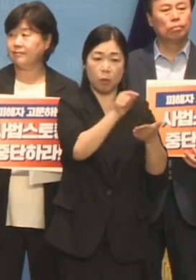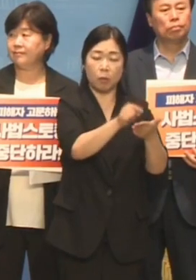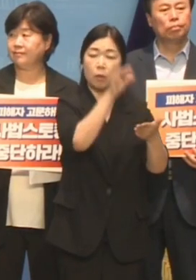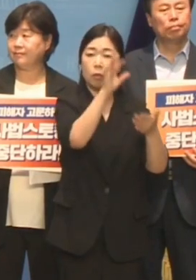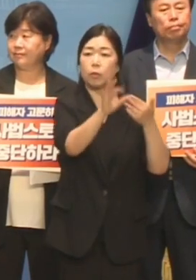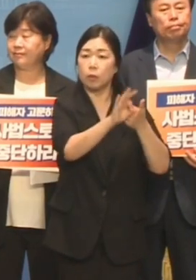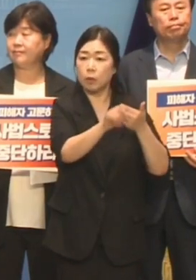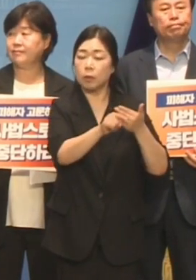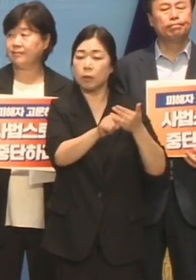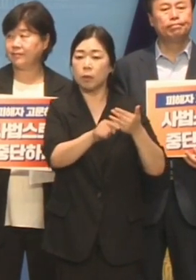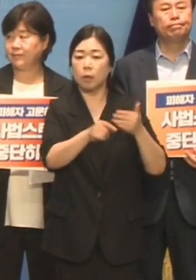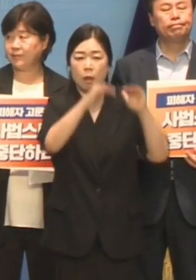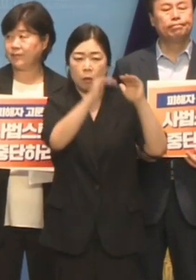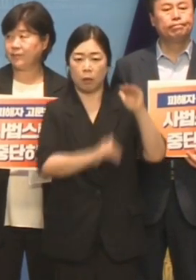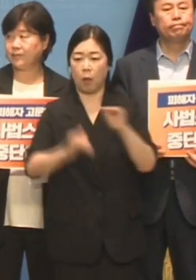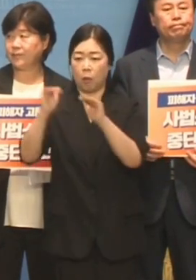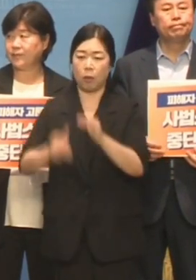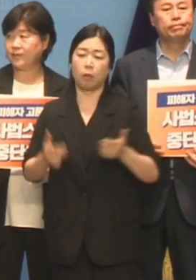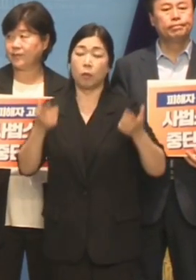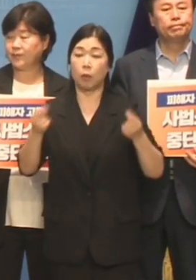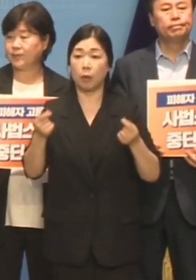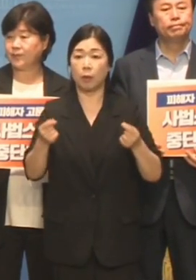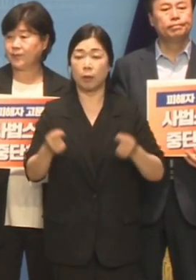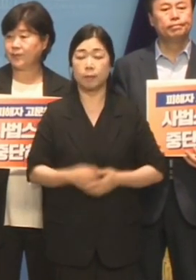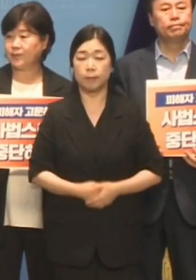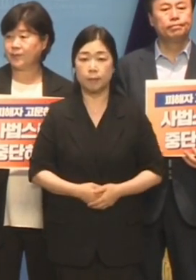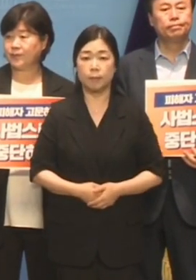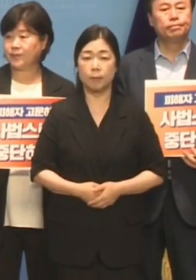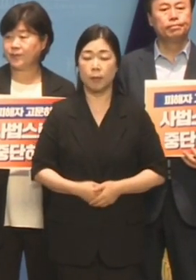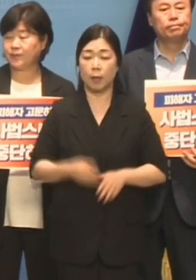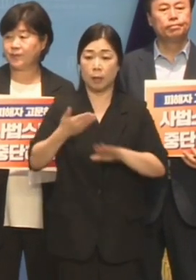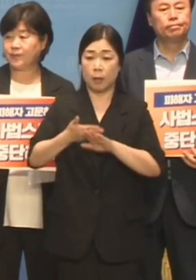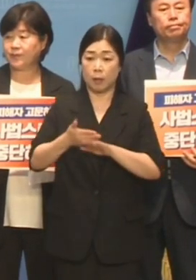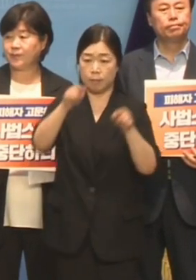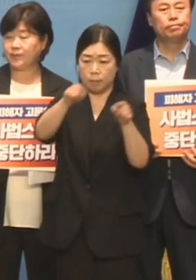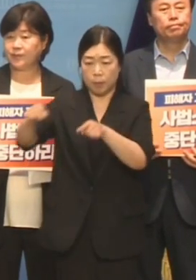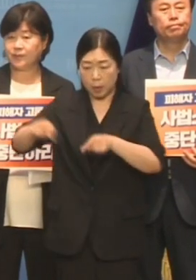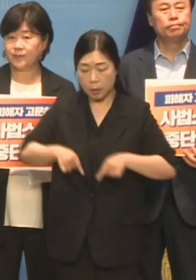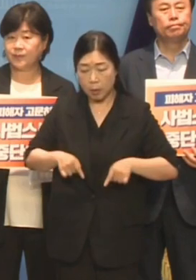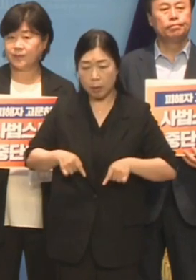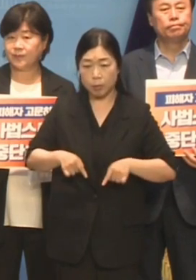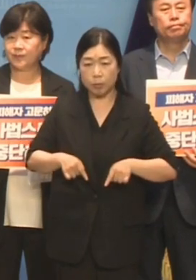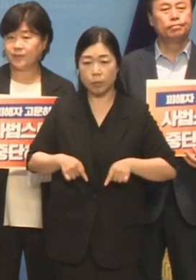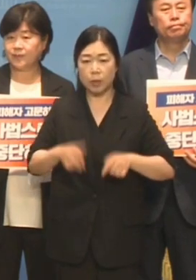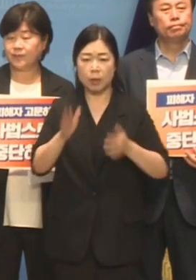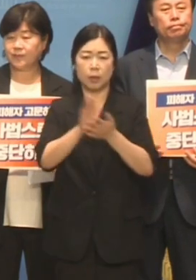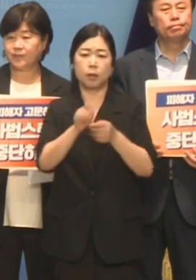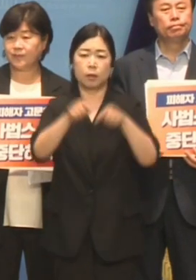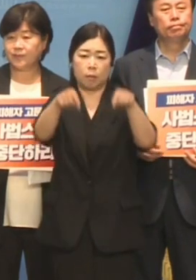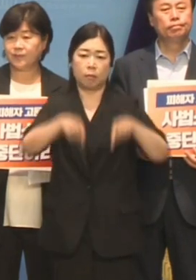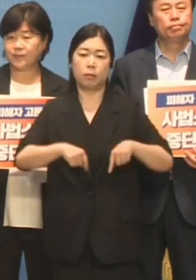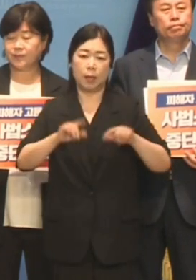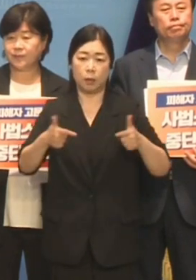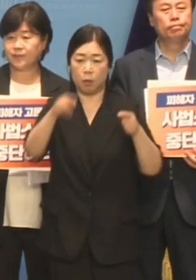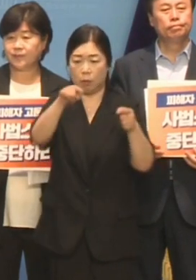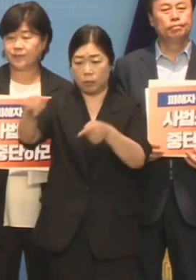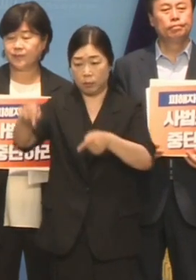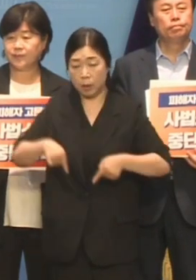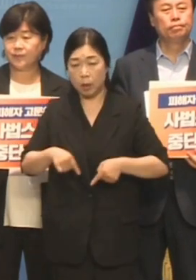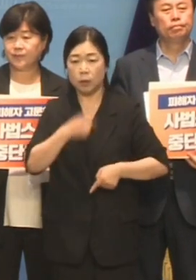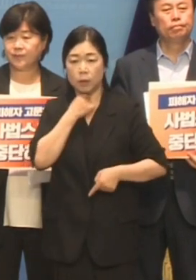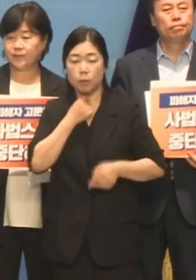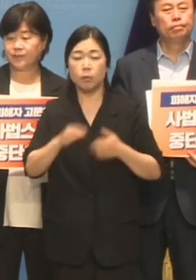규정에서도 같은 내용을 규정하고 있습니다. 즉 제3자 변제 방식의 공탁이